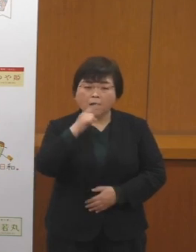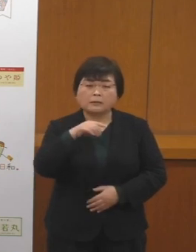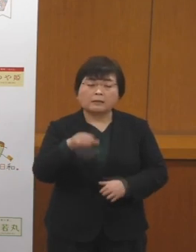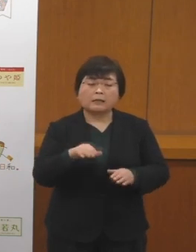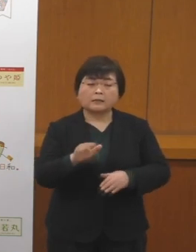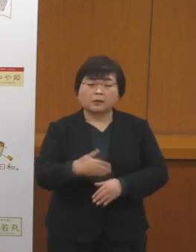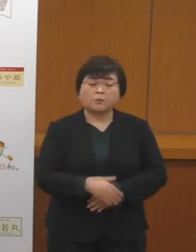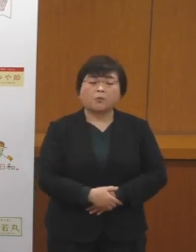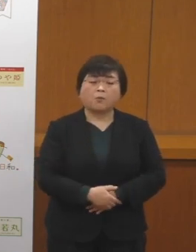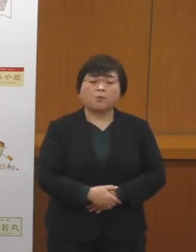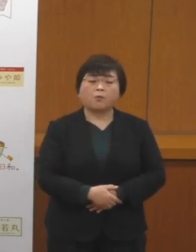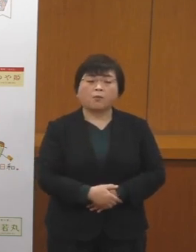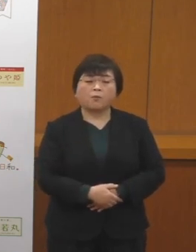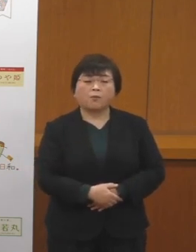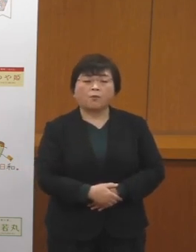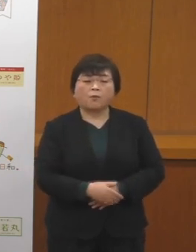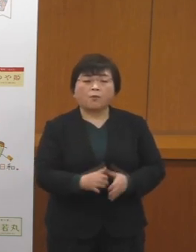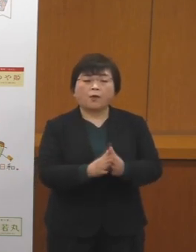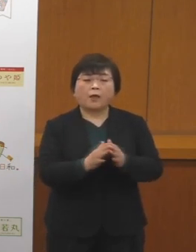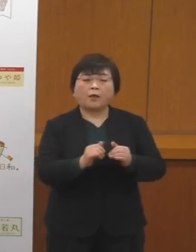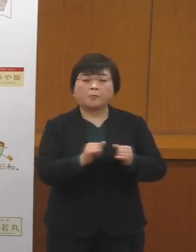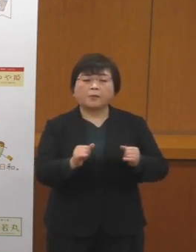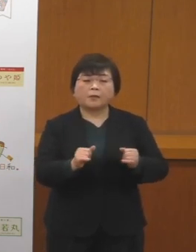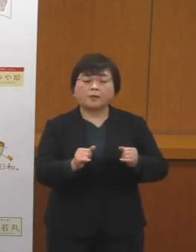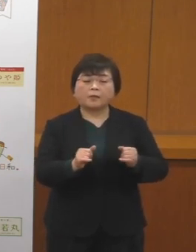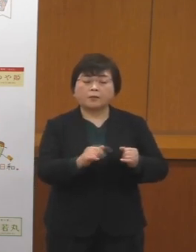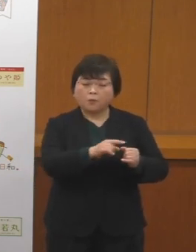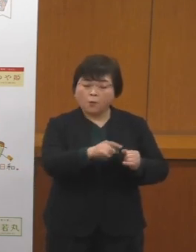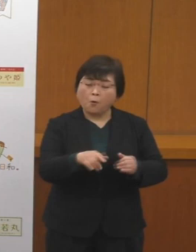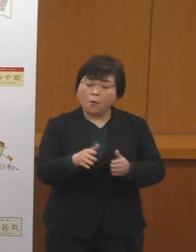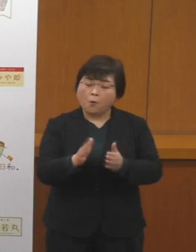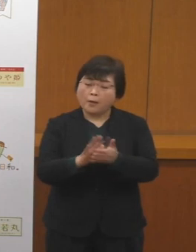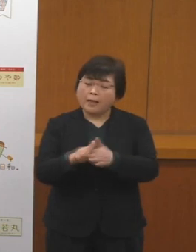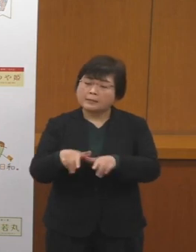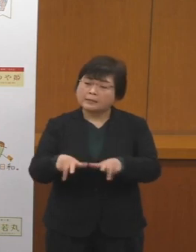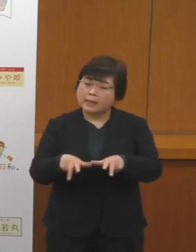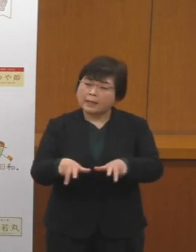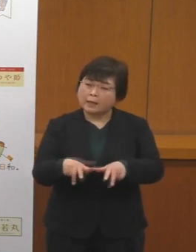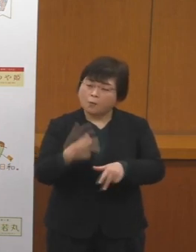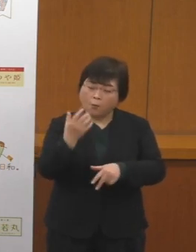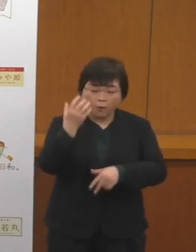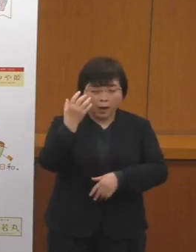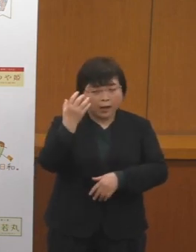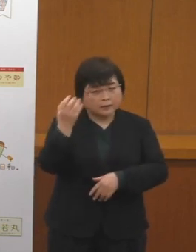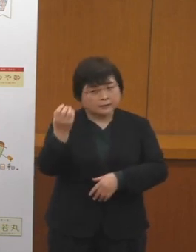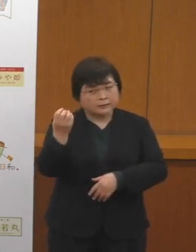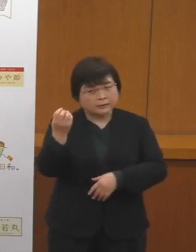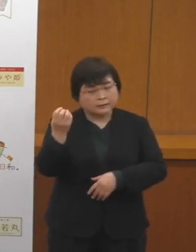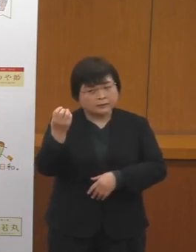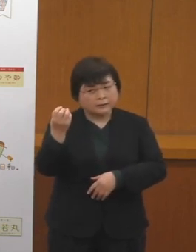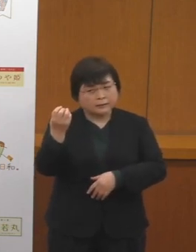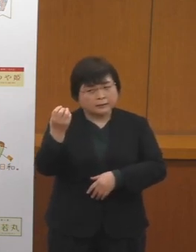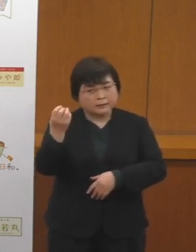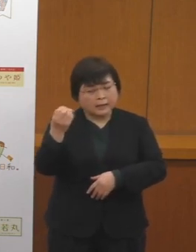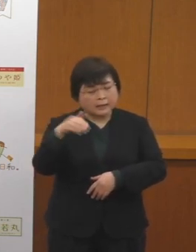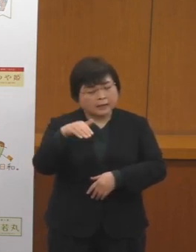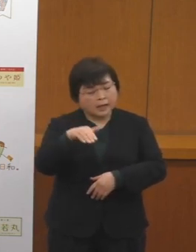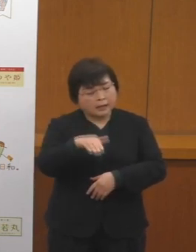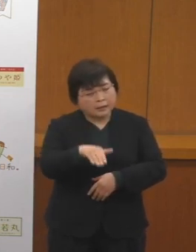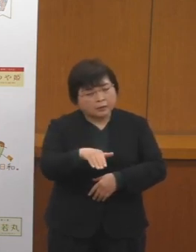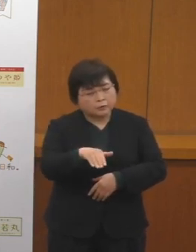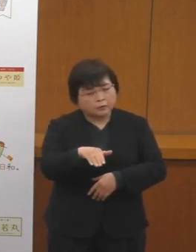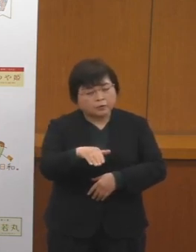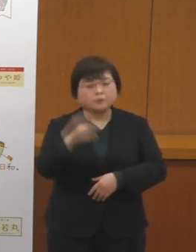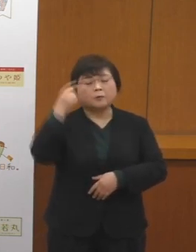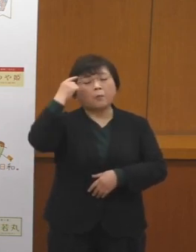が県民の県政の関心っていうのが下がっているというふうにも捉えられる